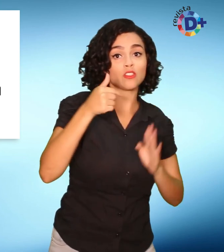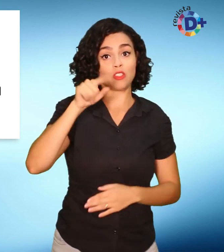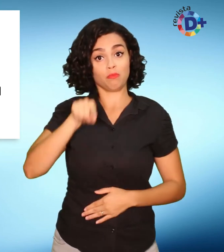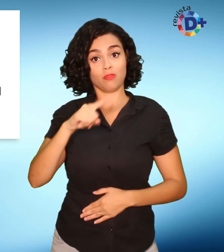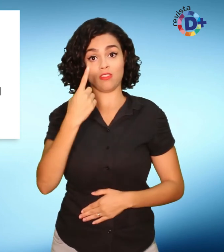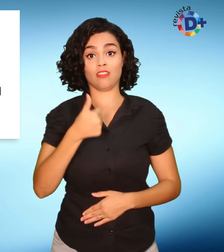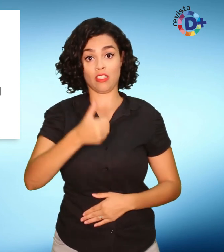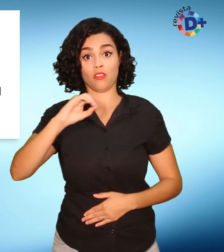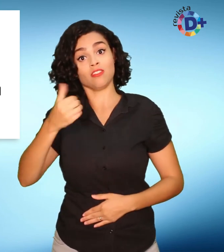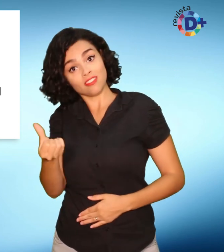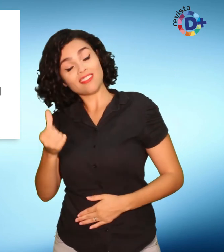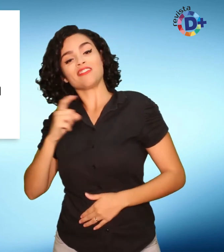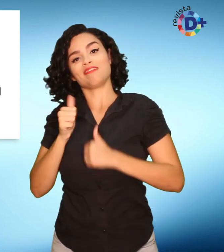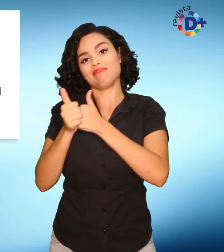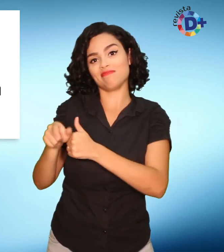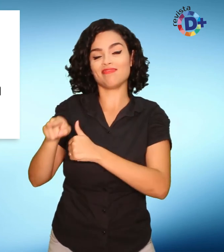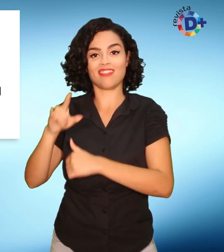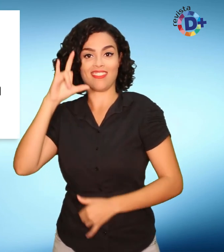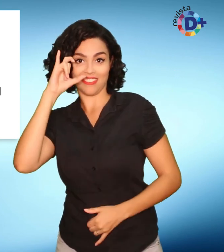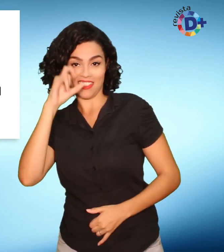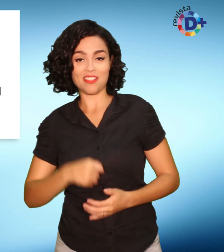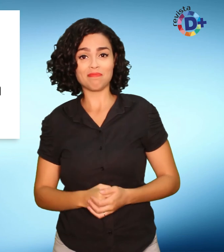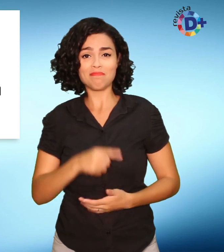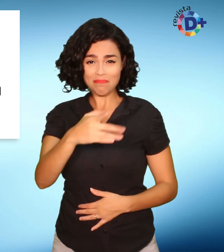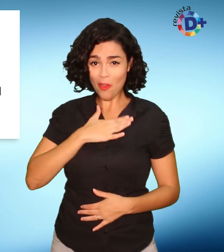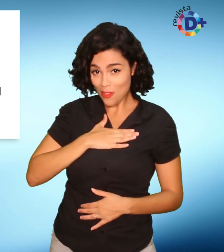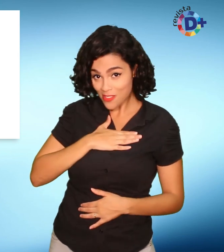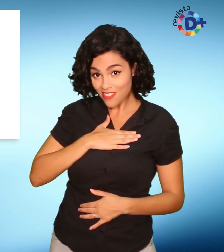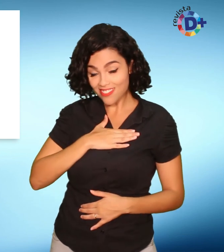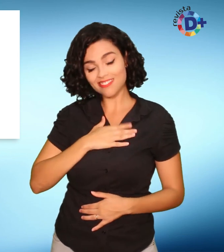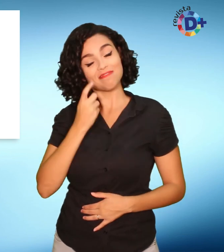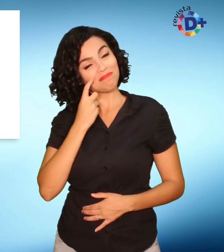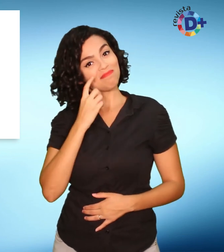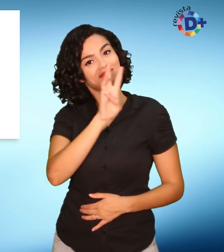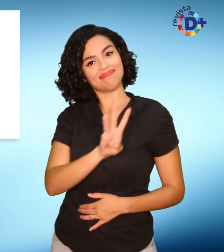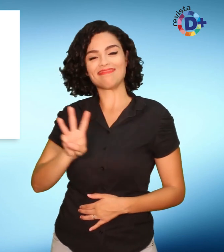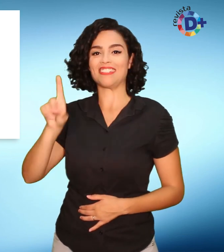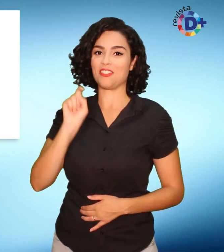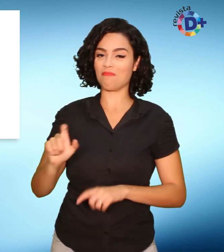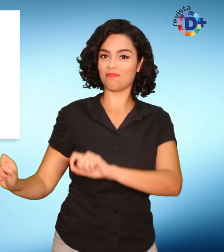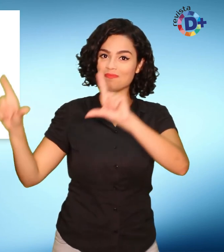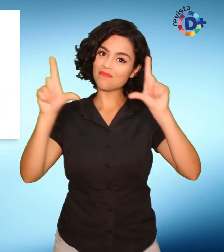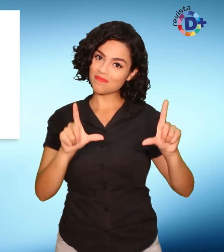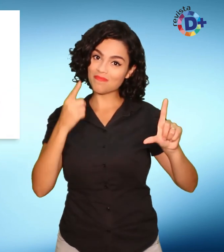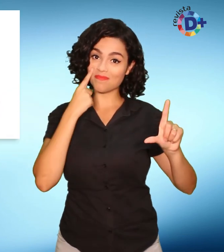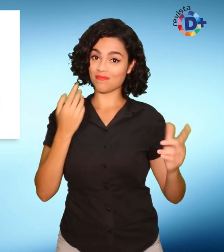7106 os acompanham no instagram gostou da iniciativa então acesse o site